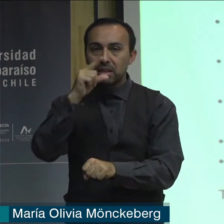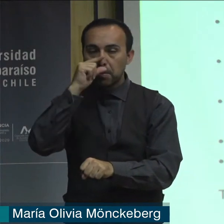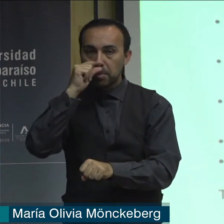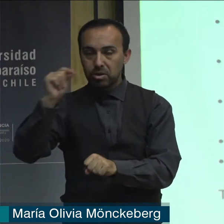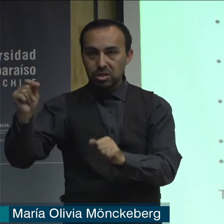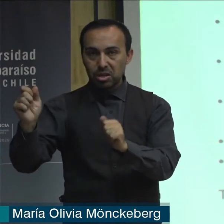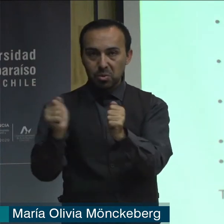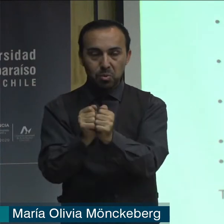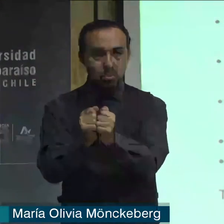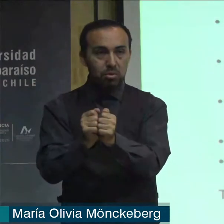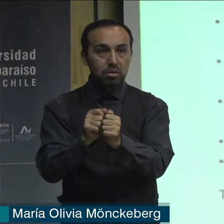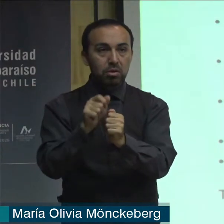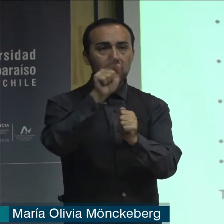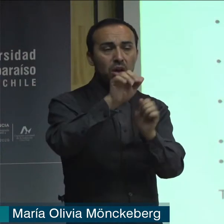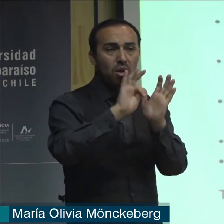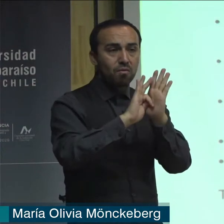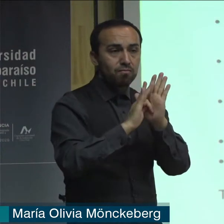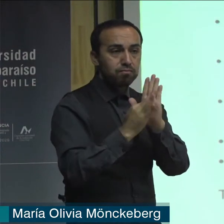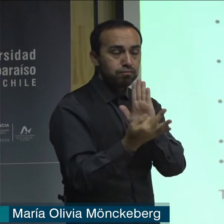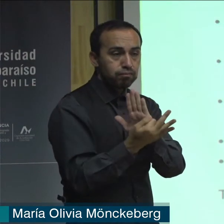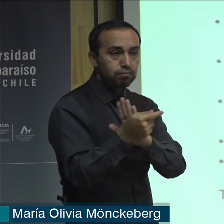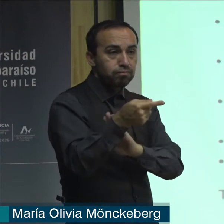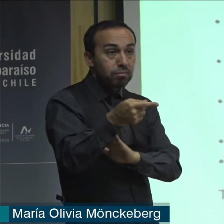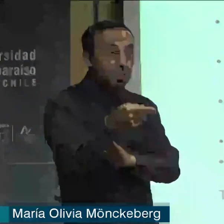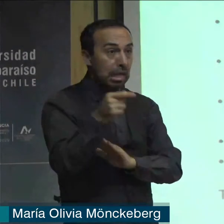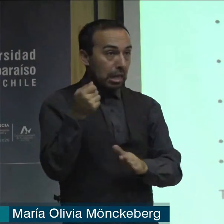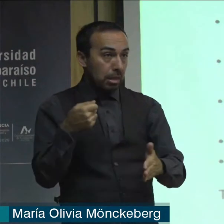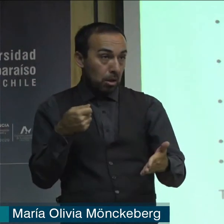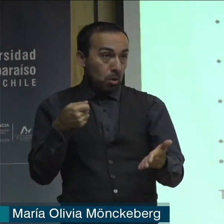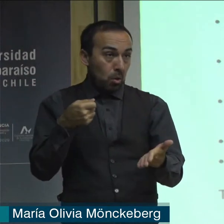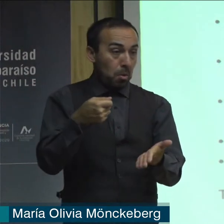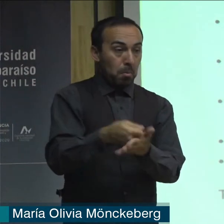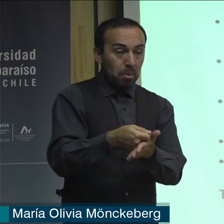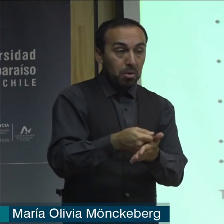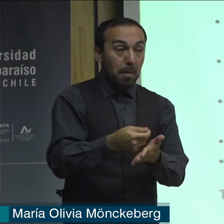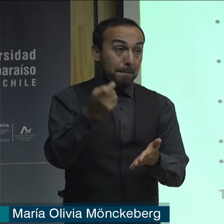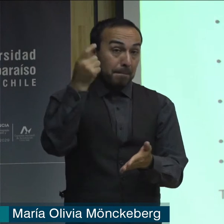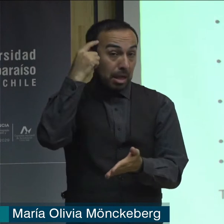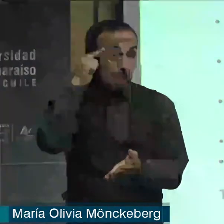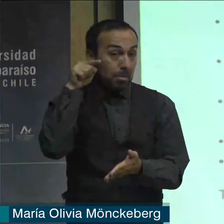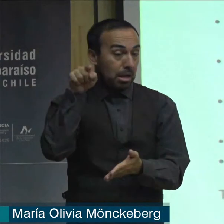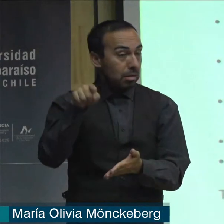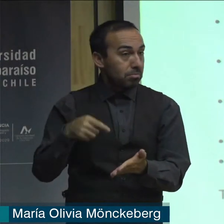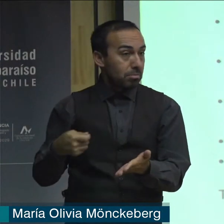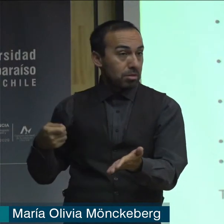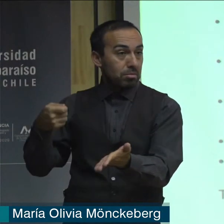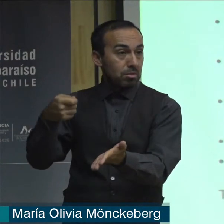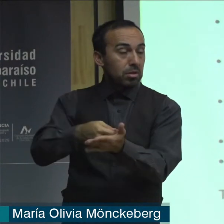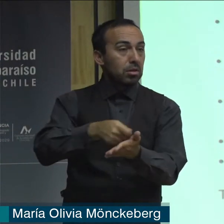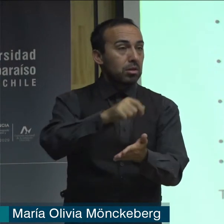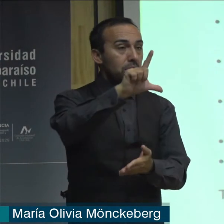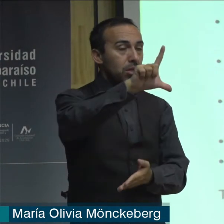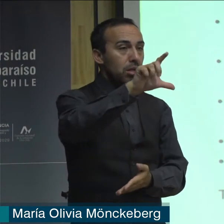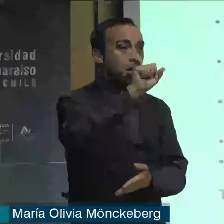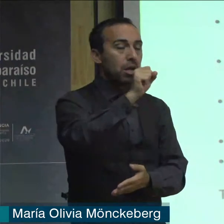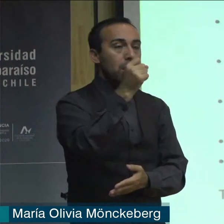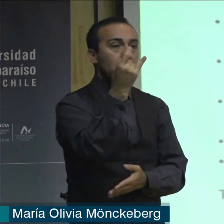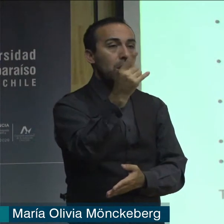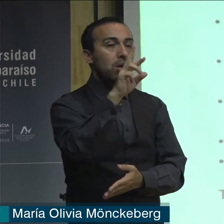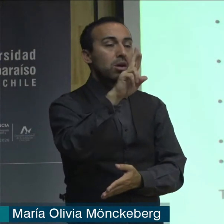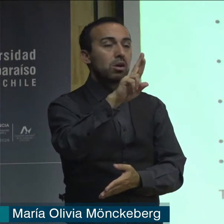en la fundación que se compró suponemos que se compró laurate es decir